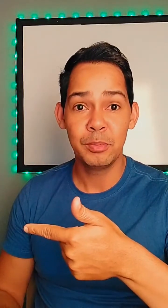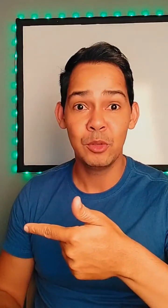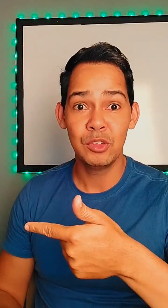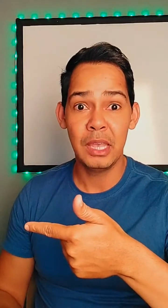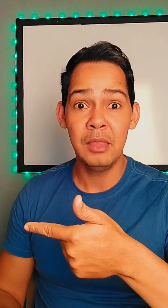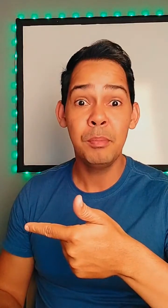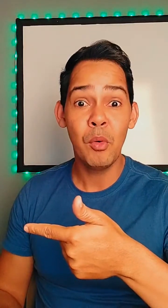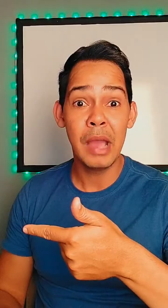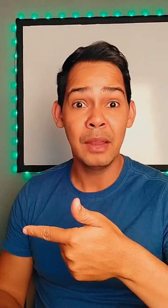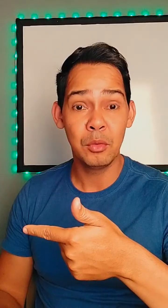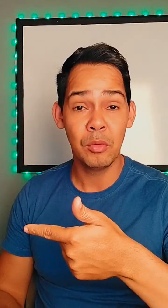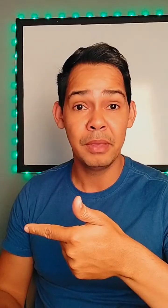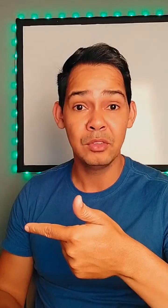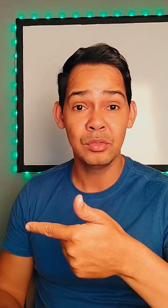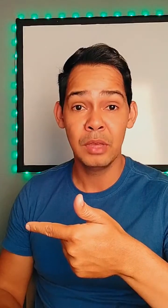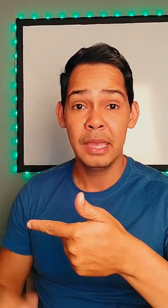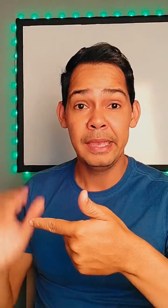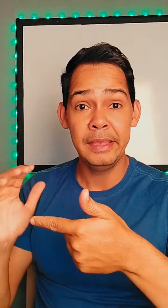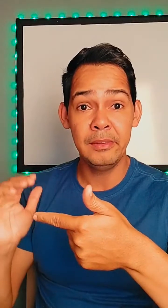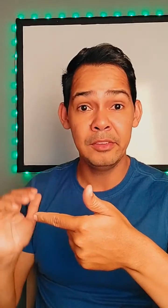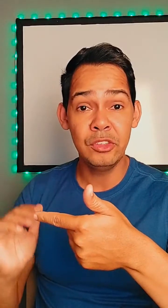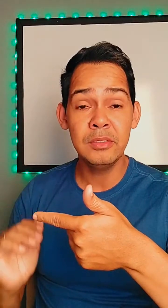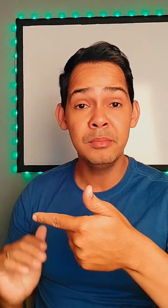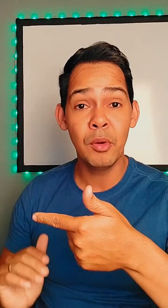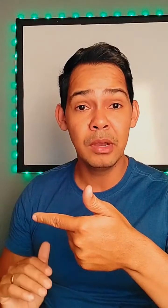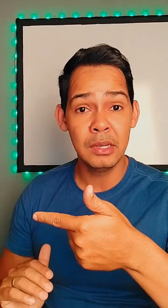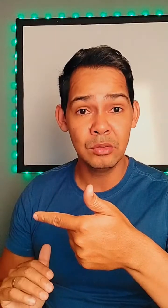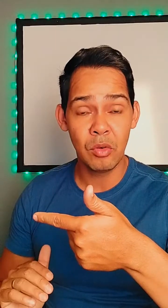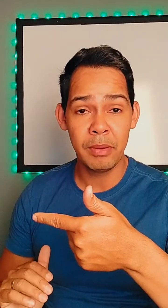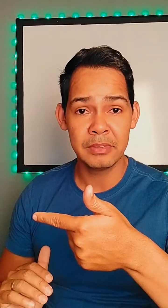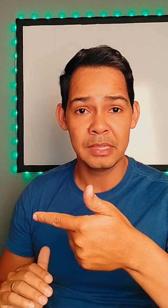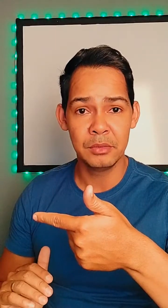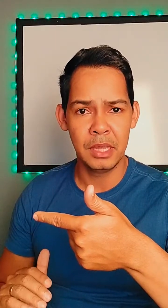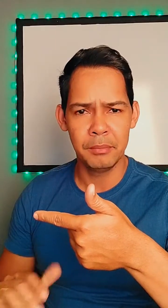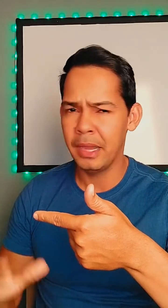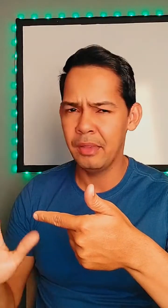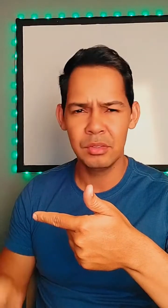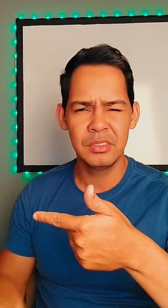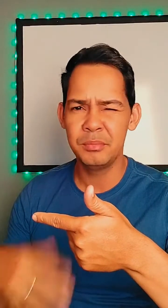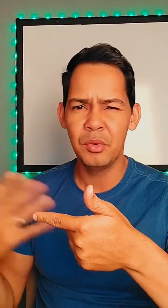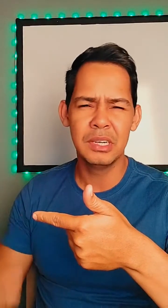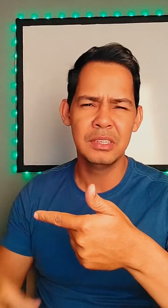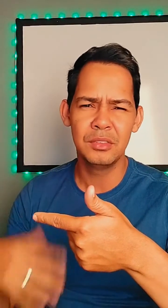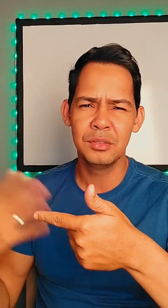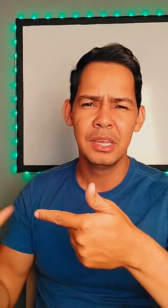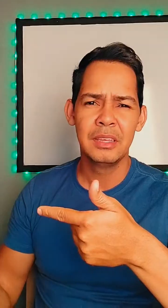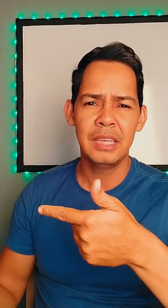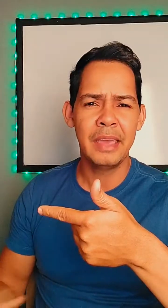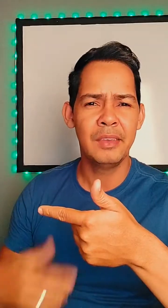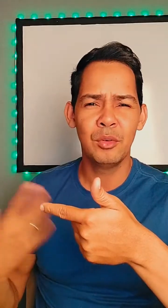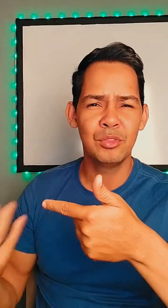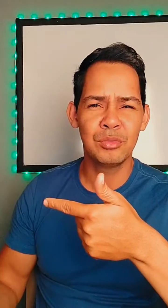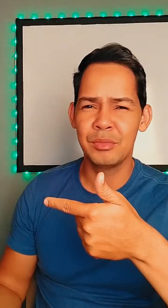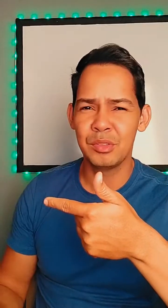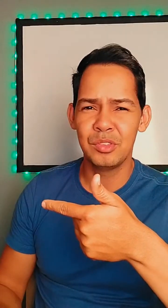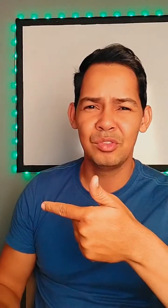pode empolgar no começo e ir desempolgando com o passar do tempo. Eu vou desempolgando, e aí hoje eu não vou